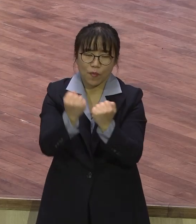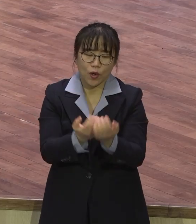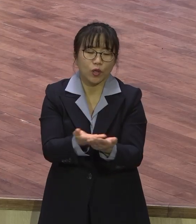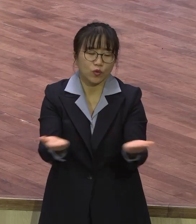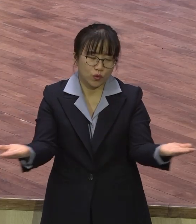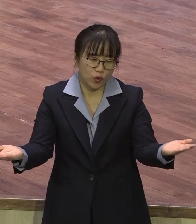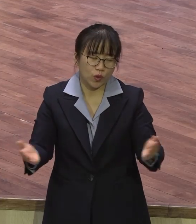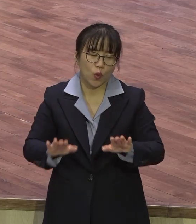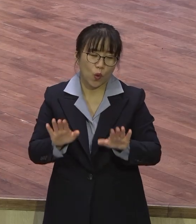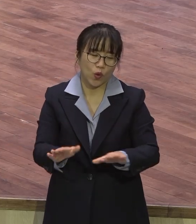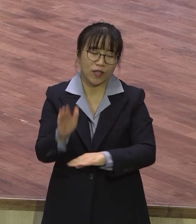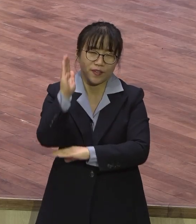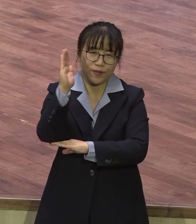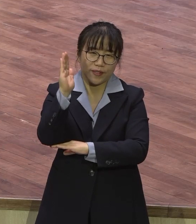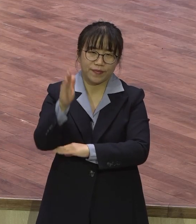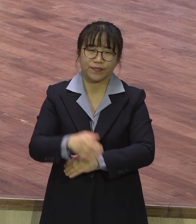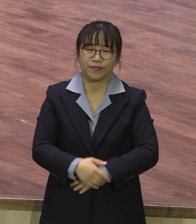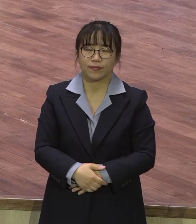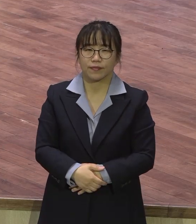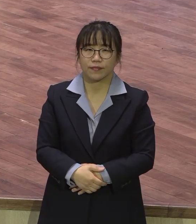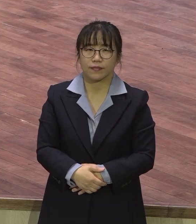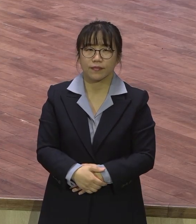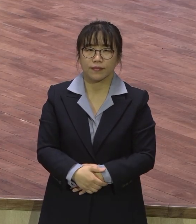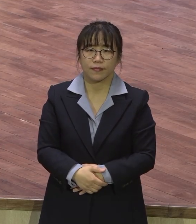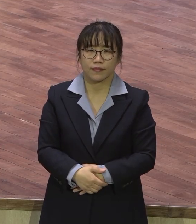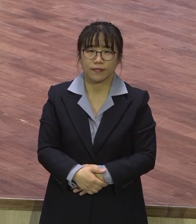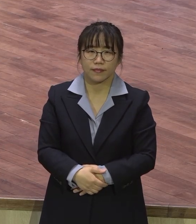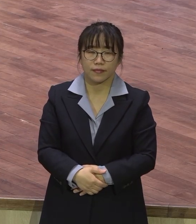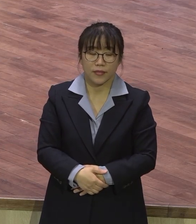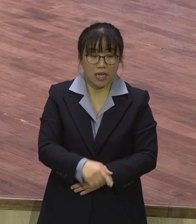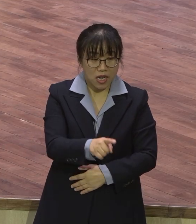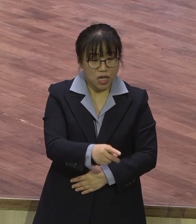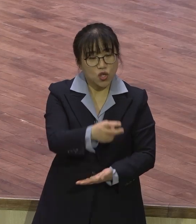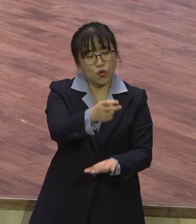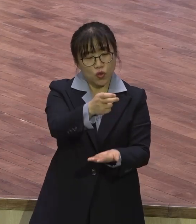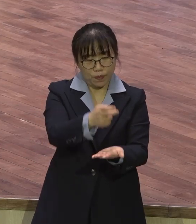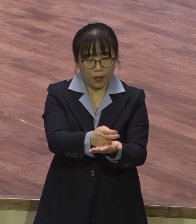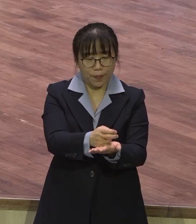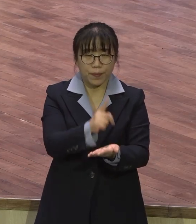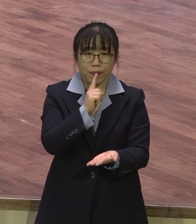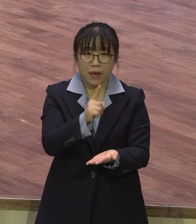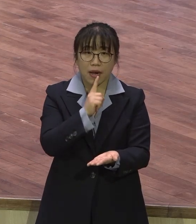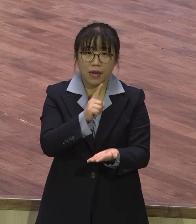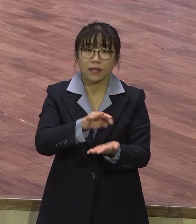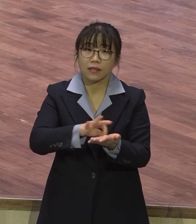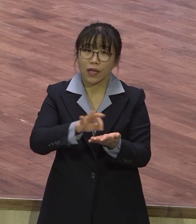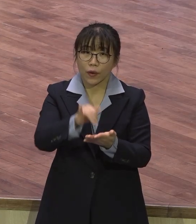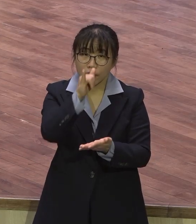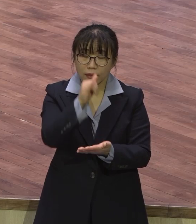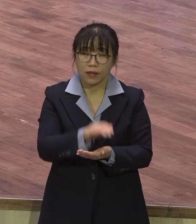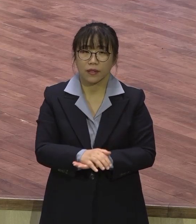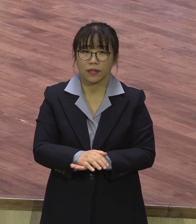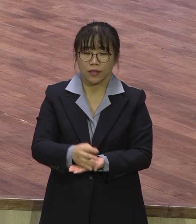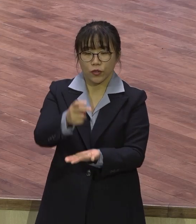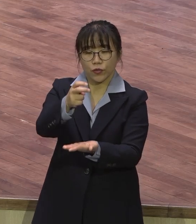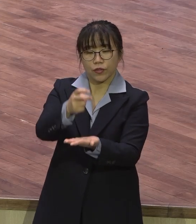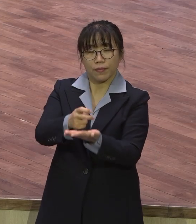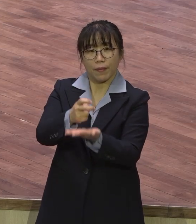우리가 이 내용을 가르쳐서 율법이라고 그렇게 표현을 합니다 율법 히브리말라